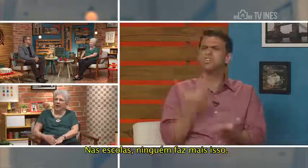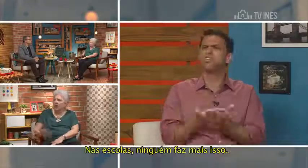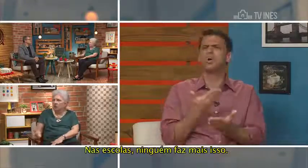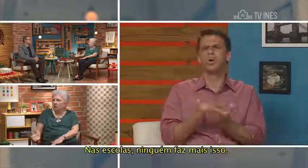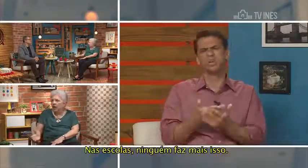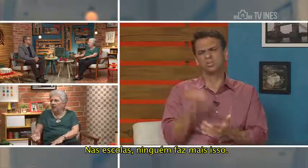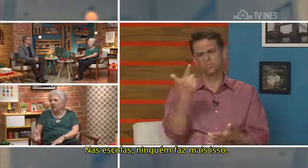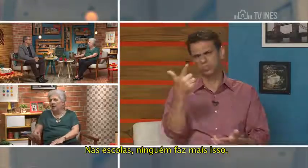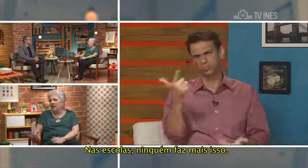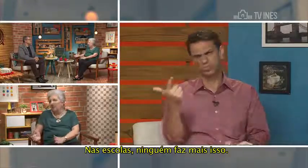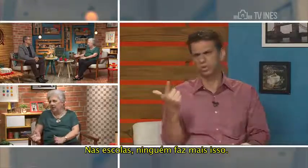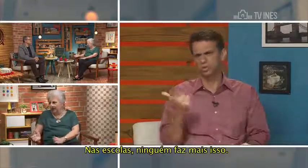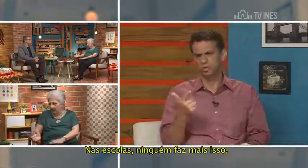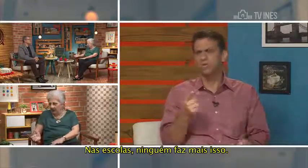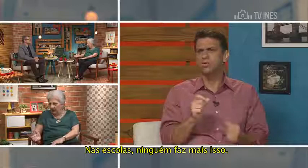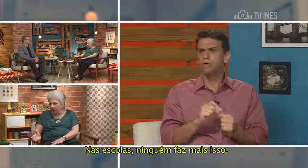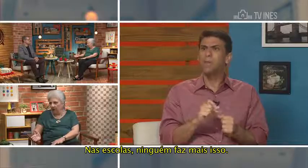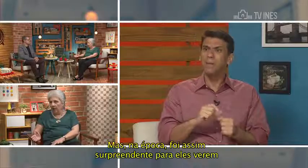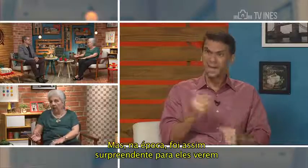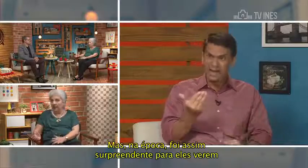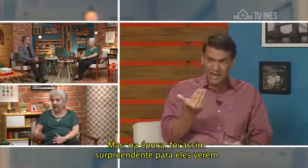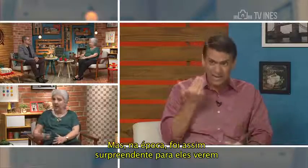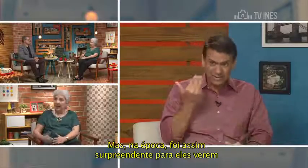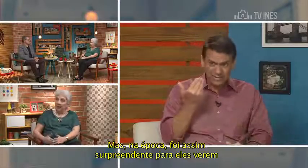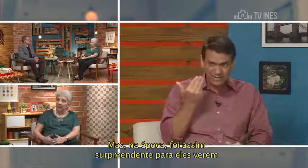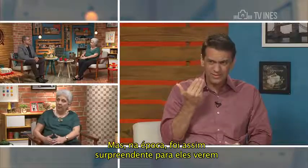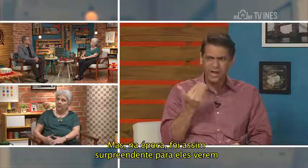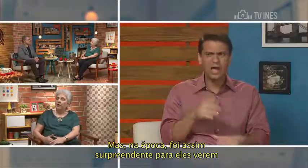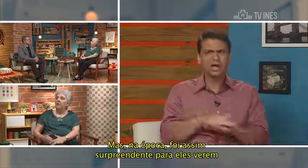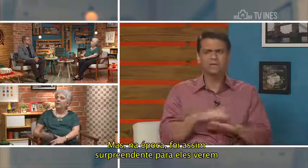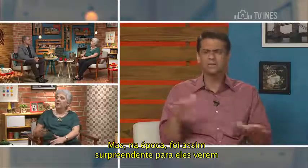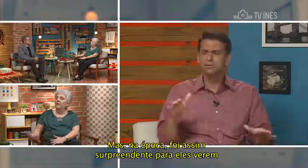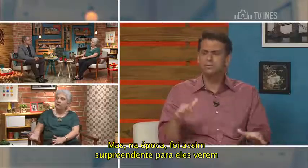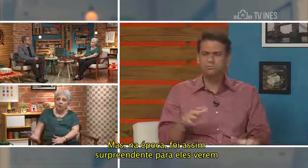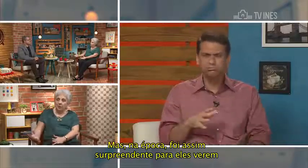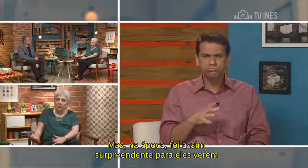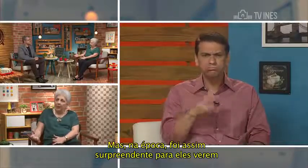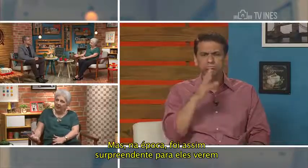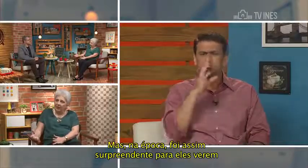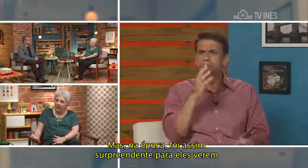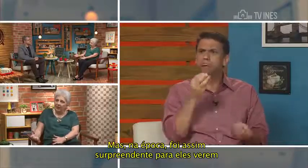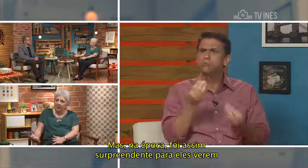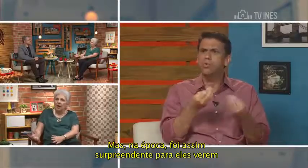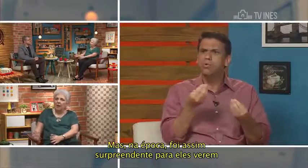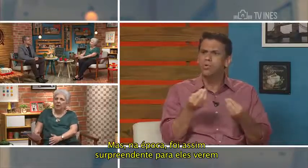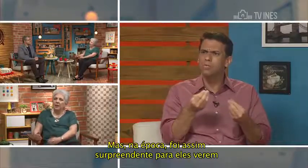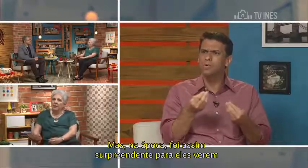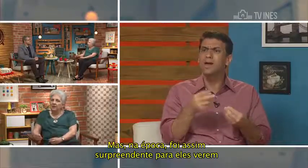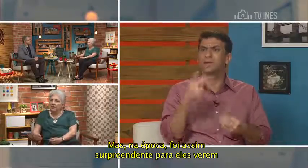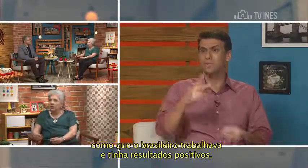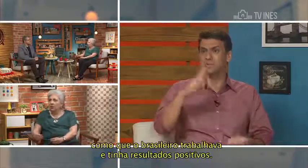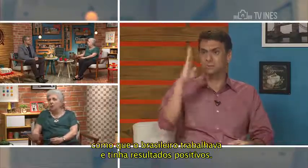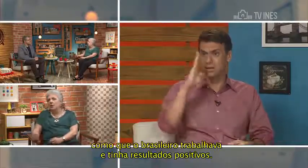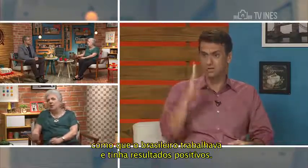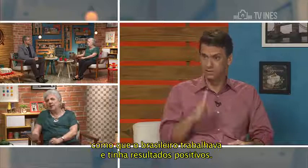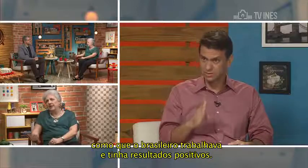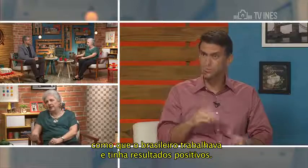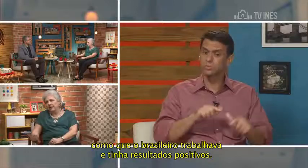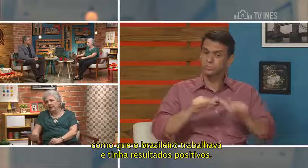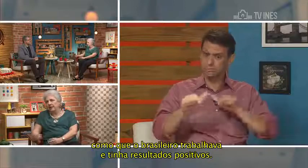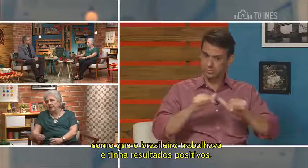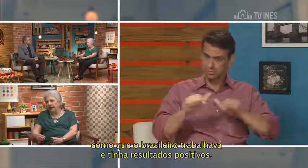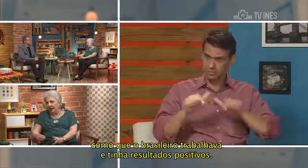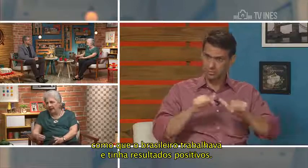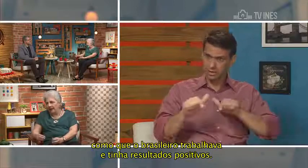Nas escolas Ninguém faz mais isso Mas na época Foi assim Surpreendente Para eles verem Como que o